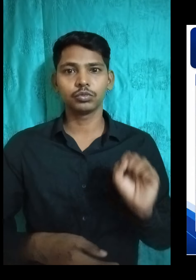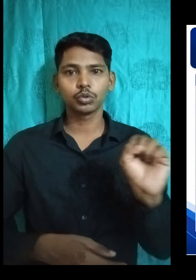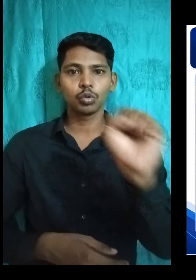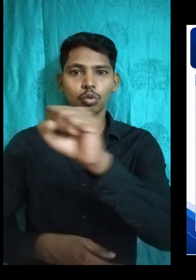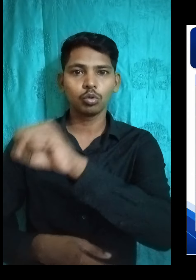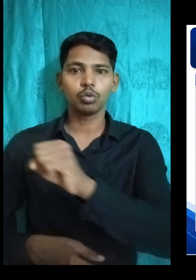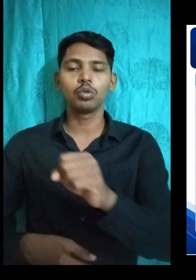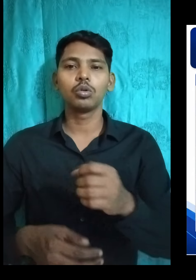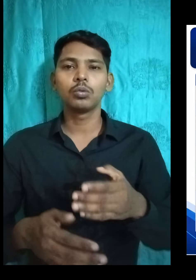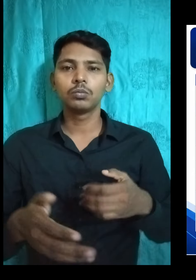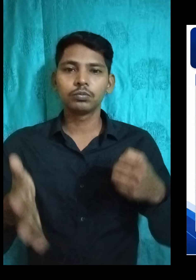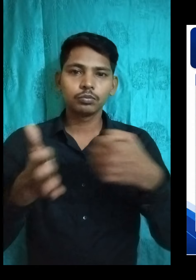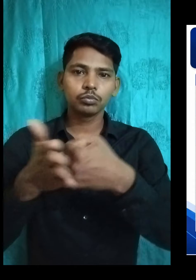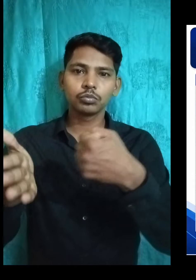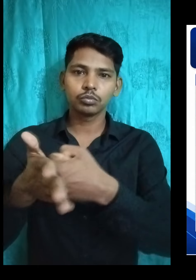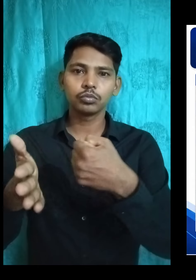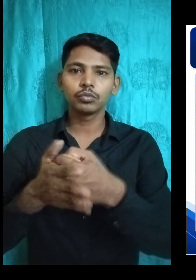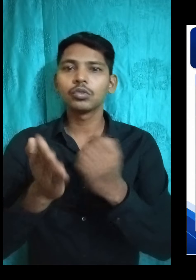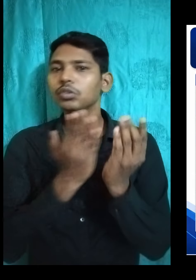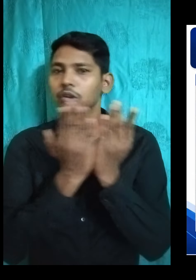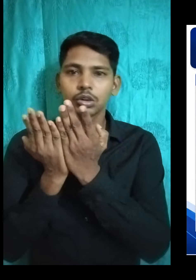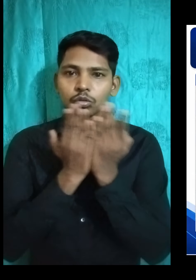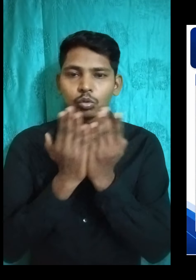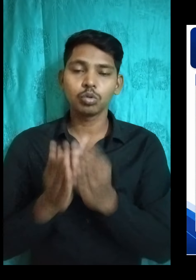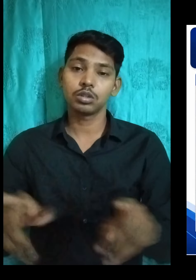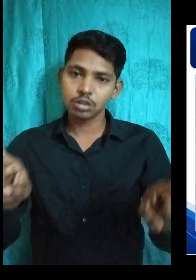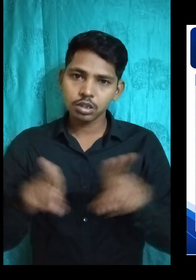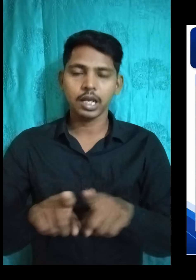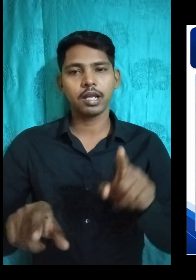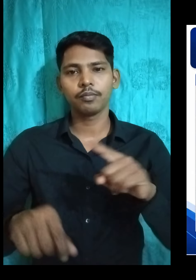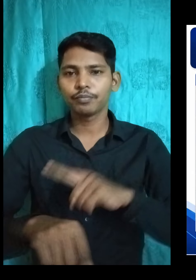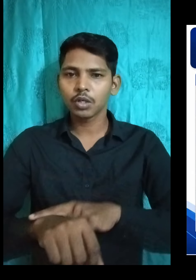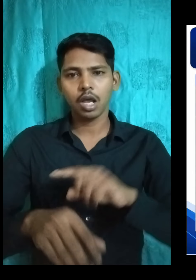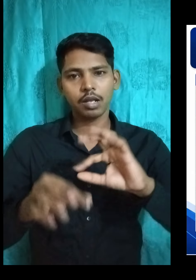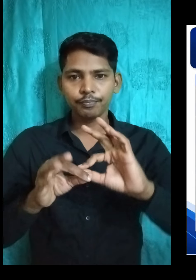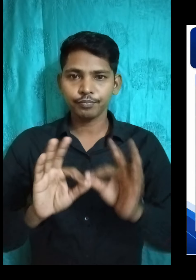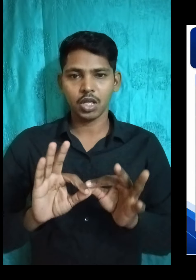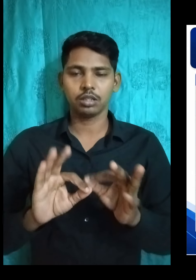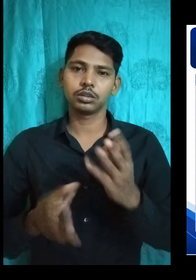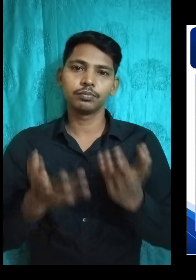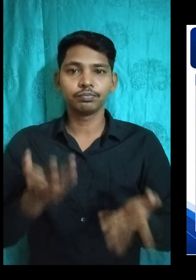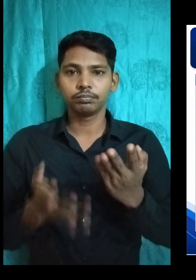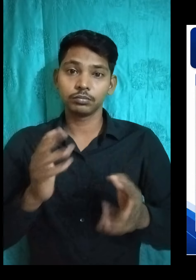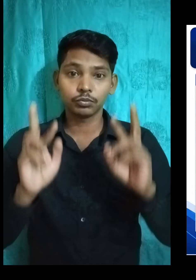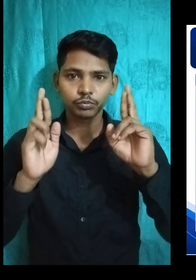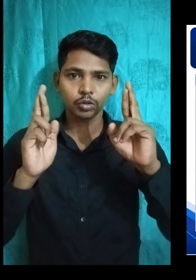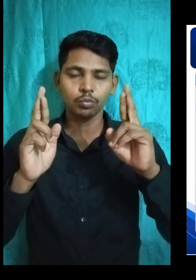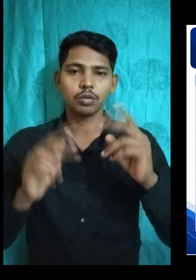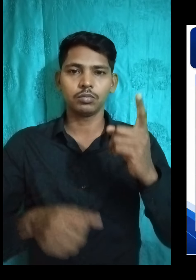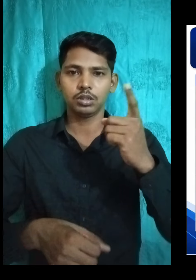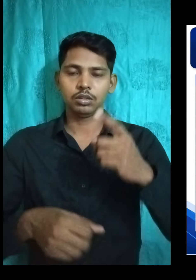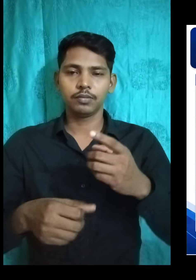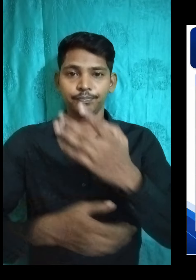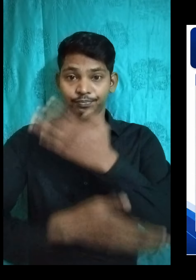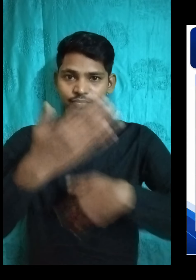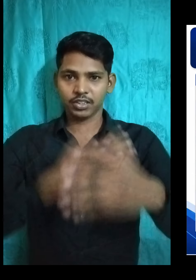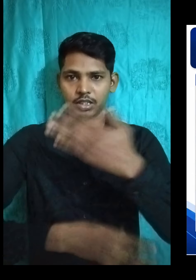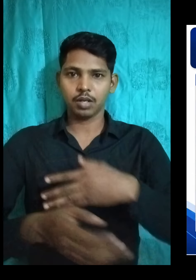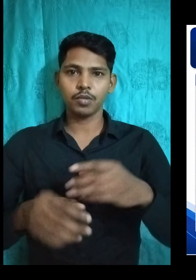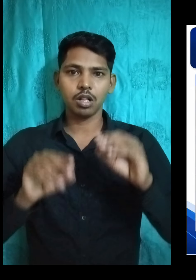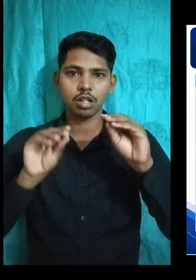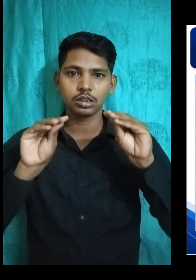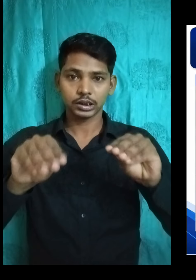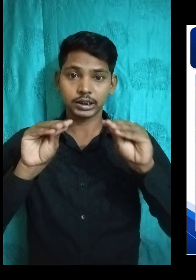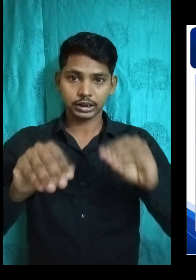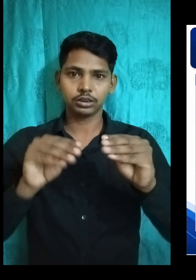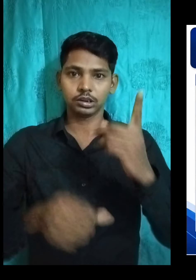तक विशेष शिक्षकों की नियुक्ति नवोदय विद्यालय में हो जाएगी, संभावना है। तो ये रही